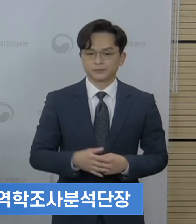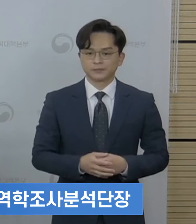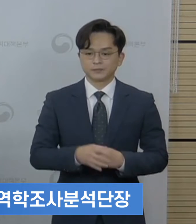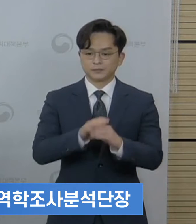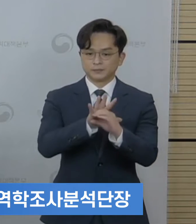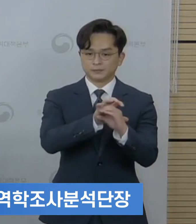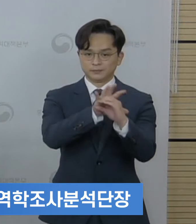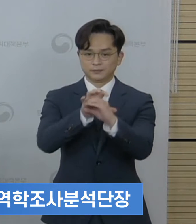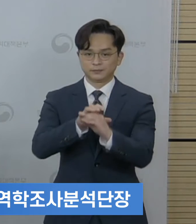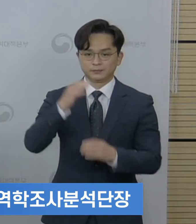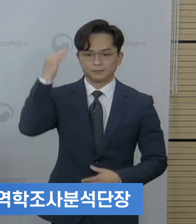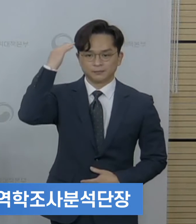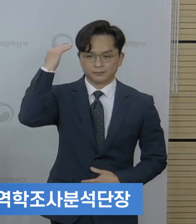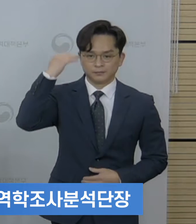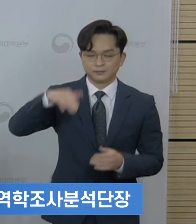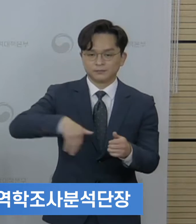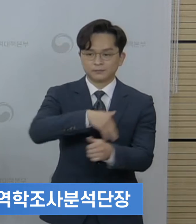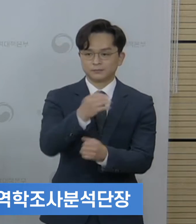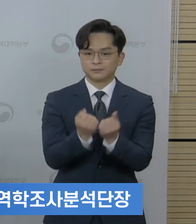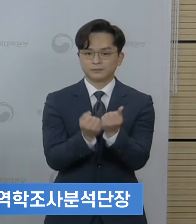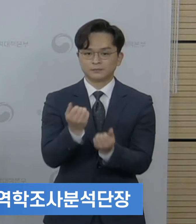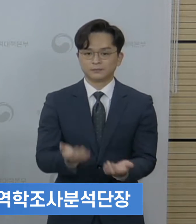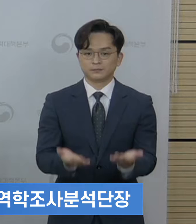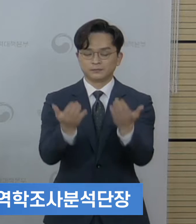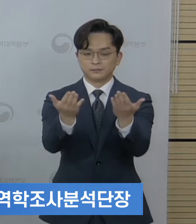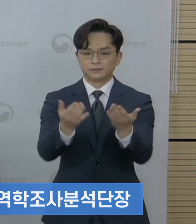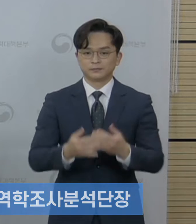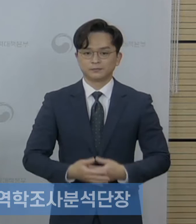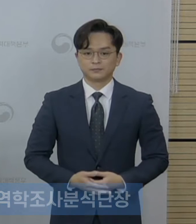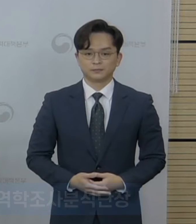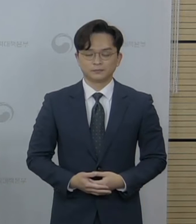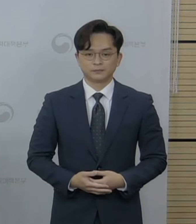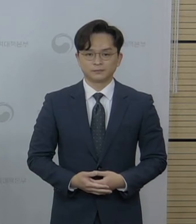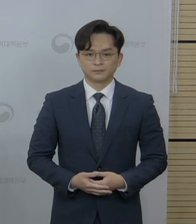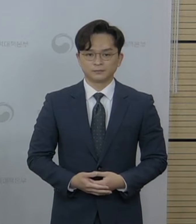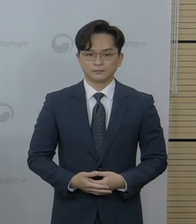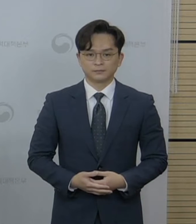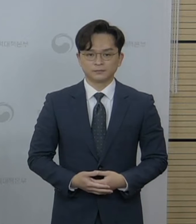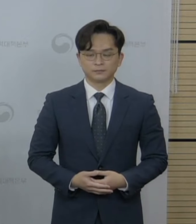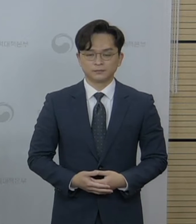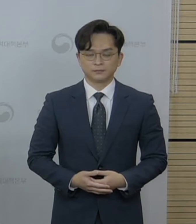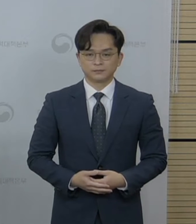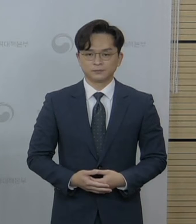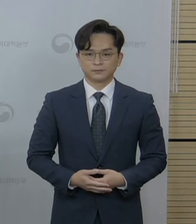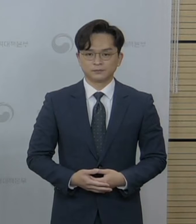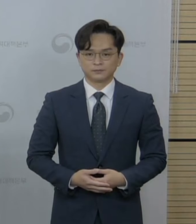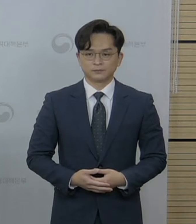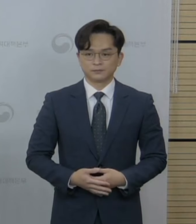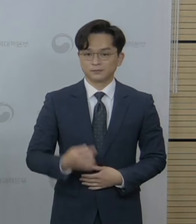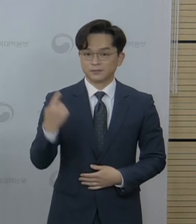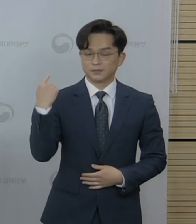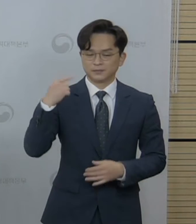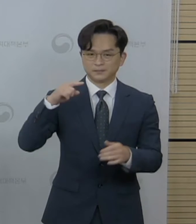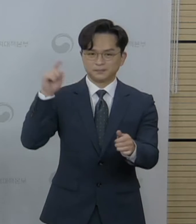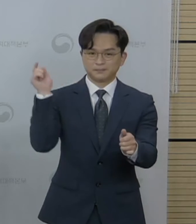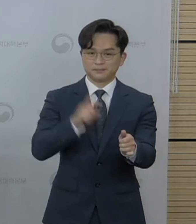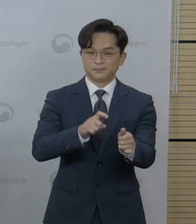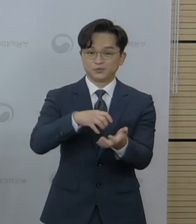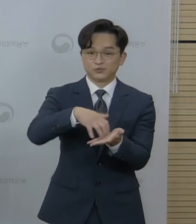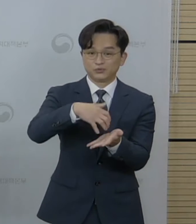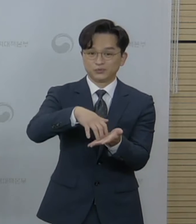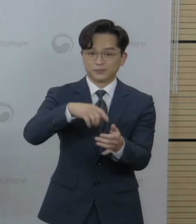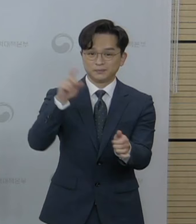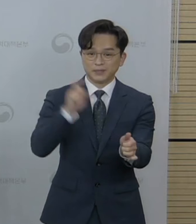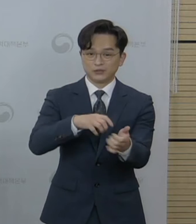코로나19 감염증 국내 발생 현황을 말씀드리겠습니다. 1월 5일 기준으로 국내 발생 신규